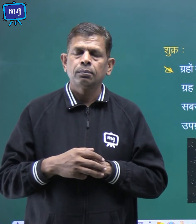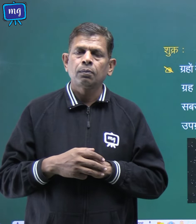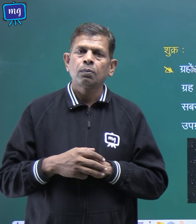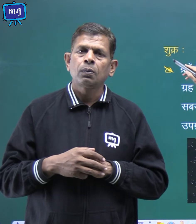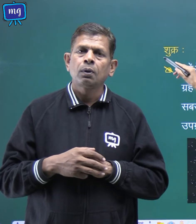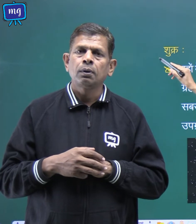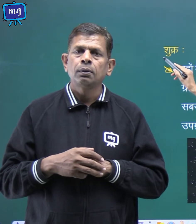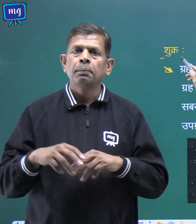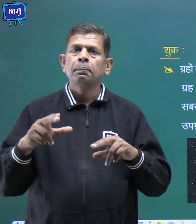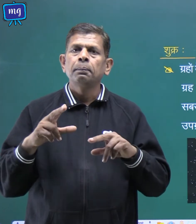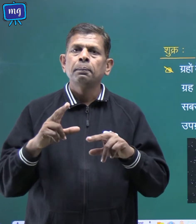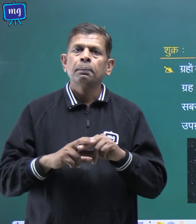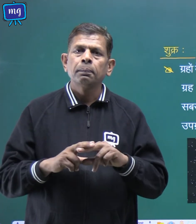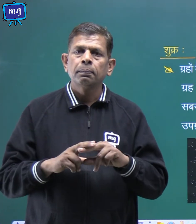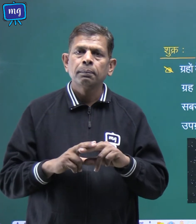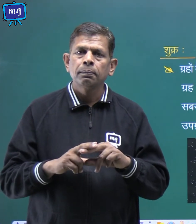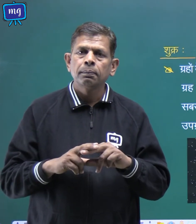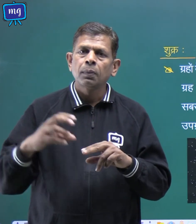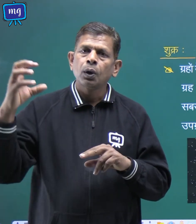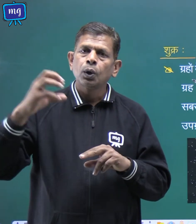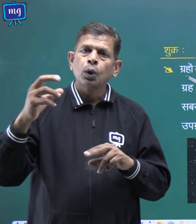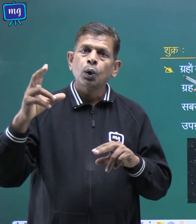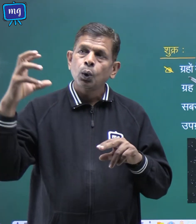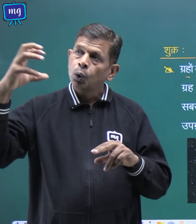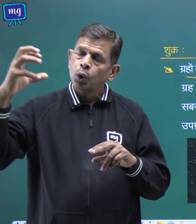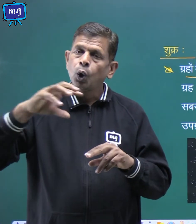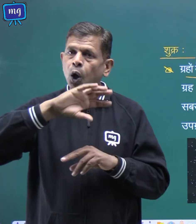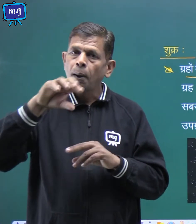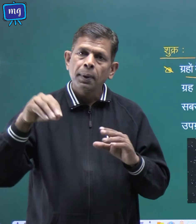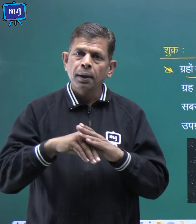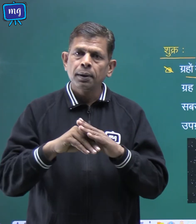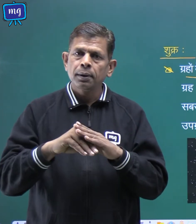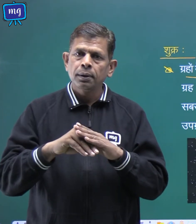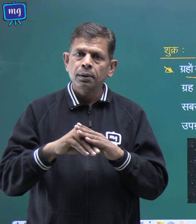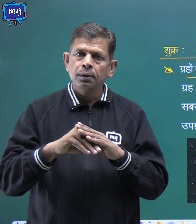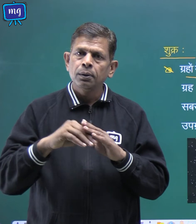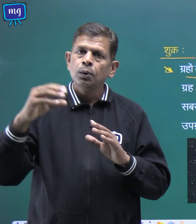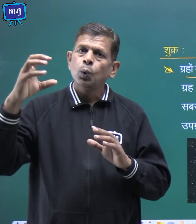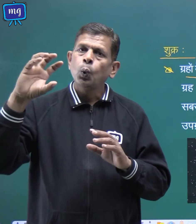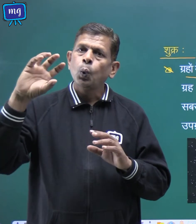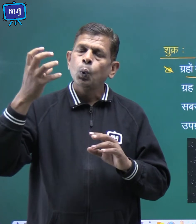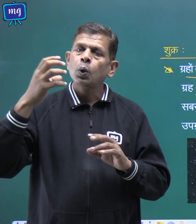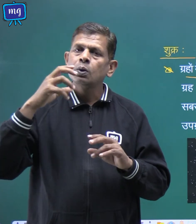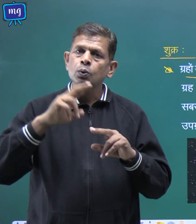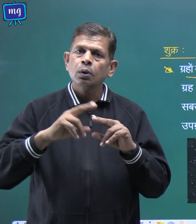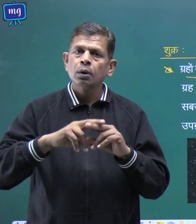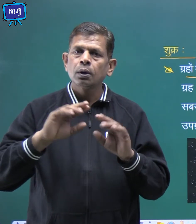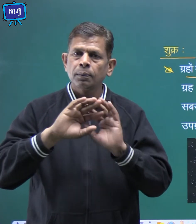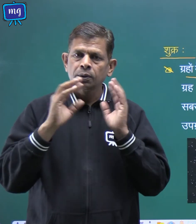शुक्र ग्रहों में शुक्र पृथ्वी का